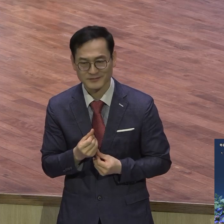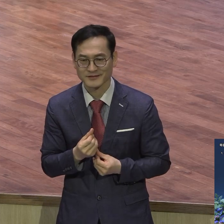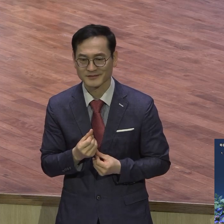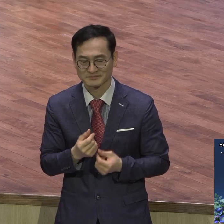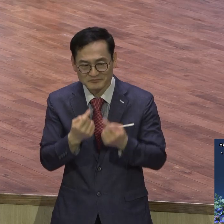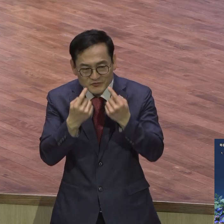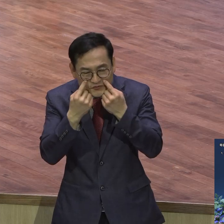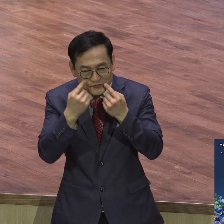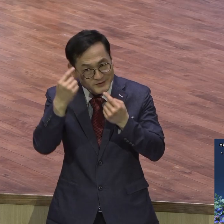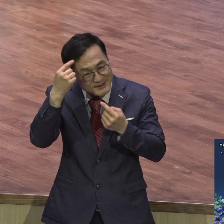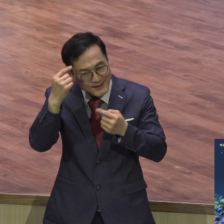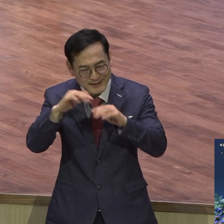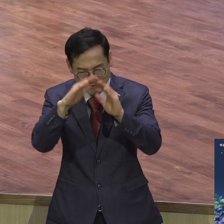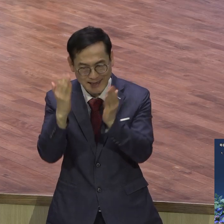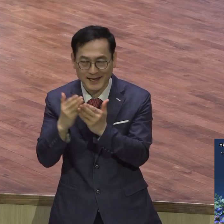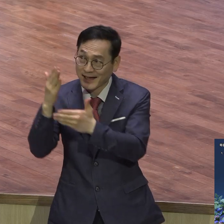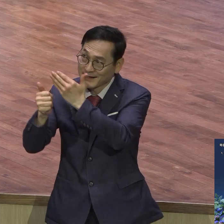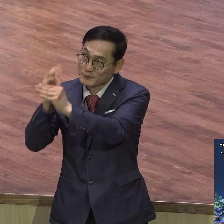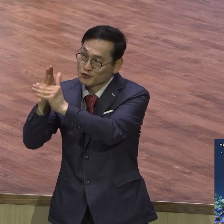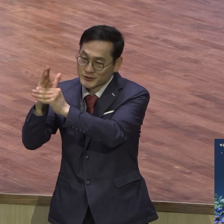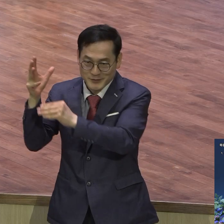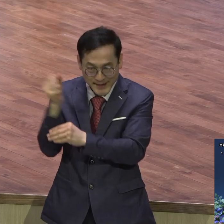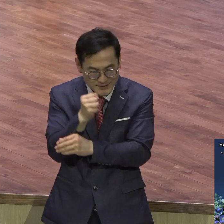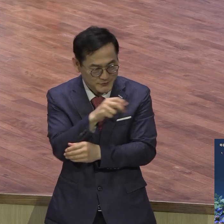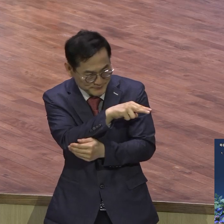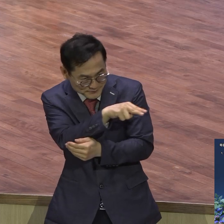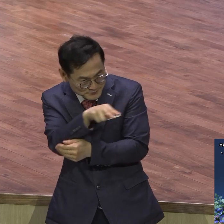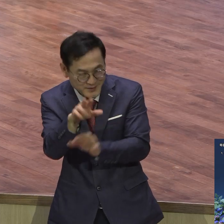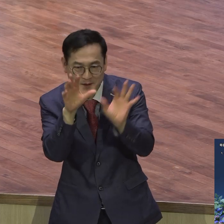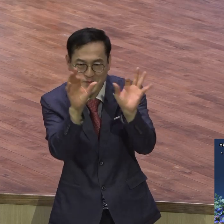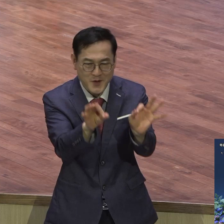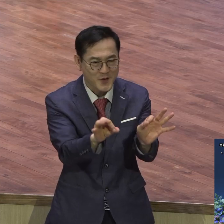여러분 모두 다 하나님과 통하시기 바랍니다